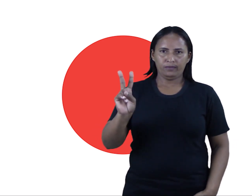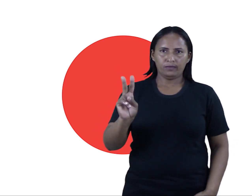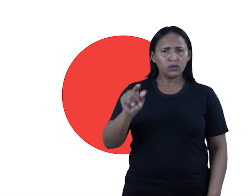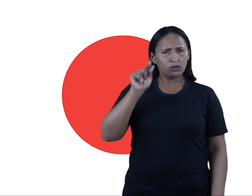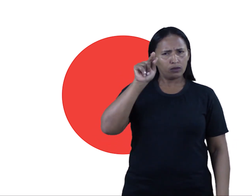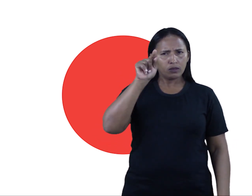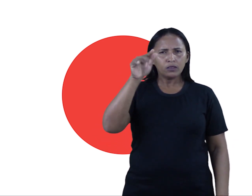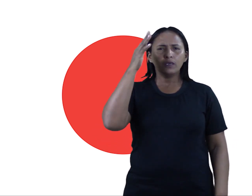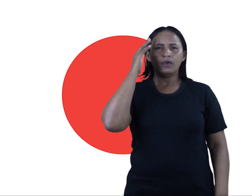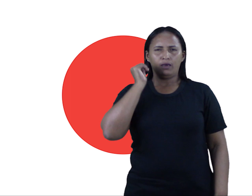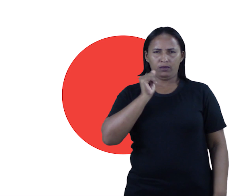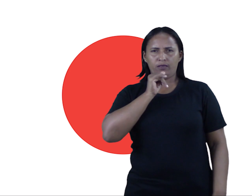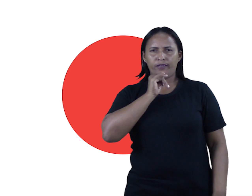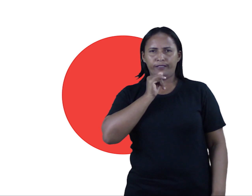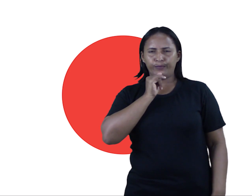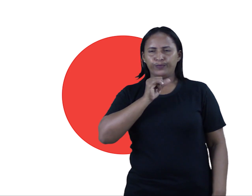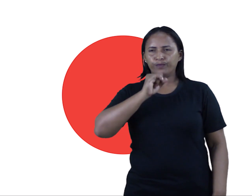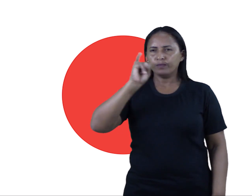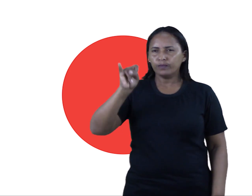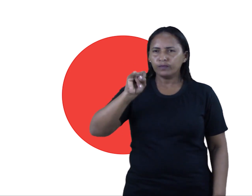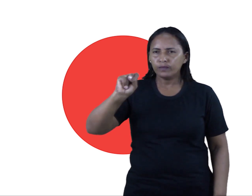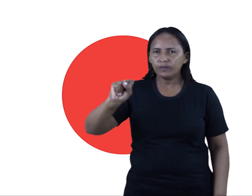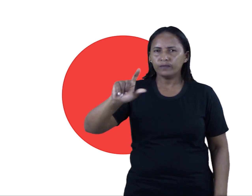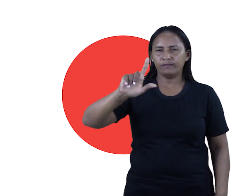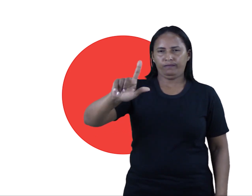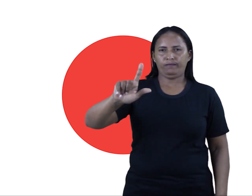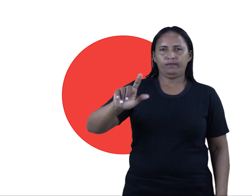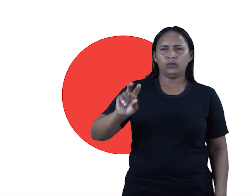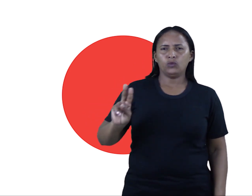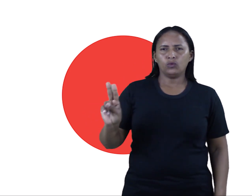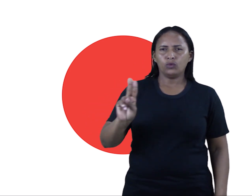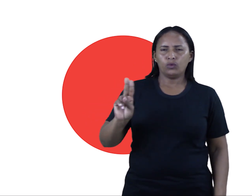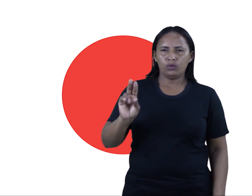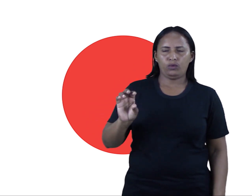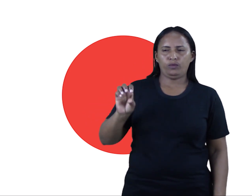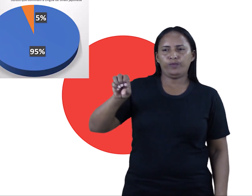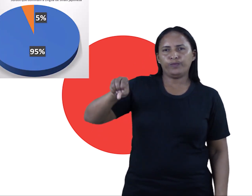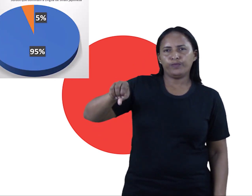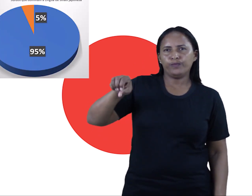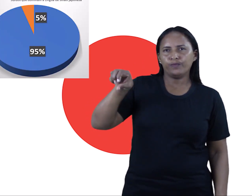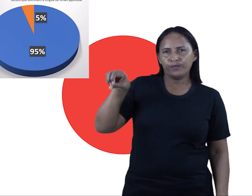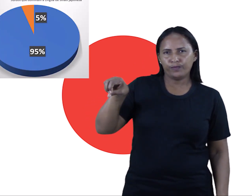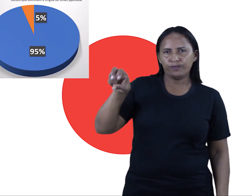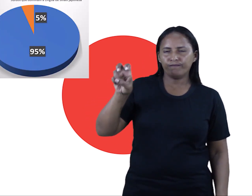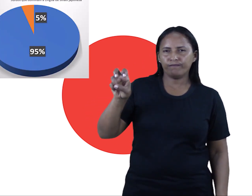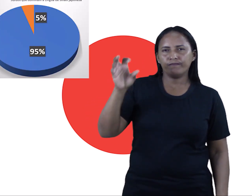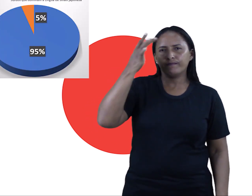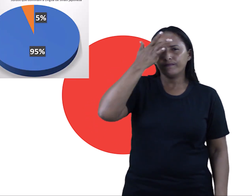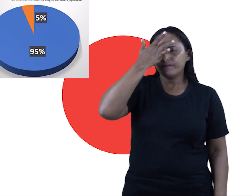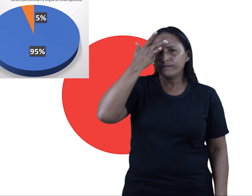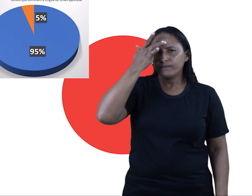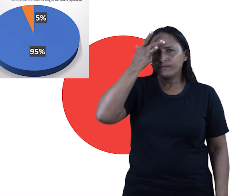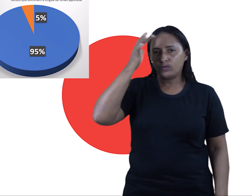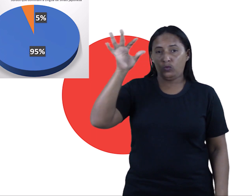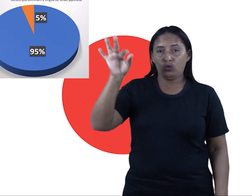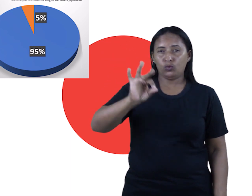Você sabia, por exemplo, que a JSL é usada por 95% das pessoas que possuem